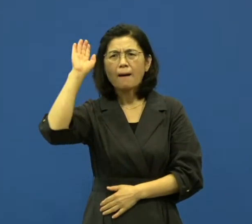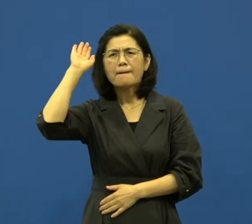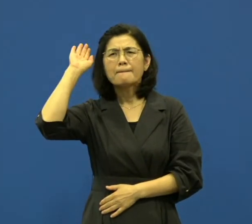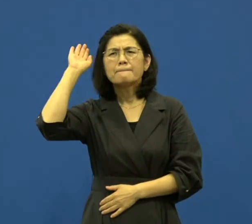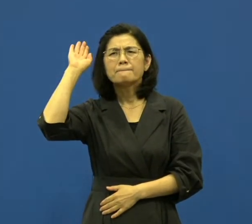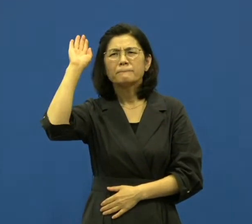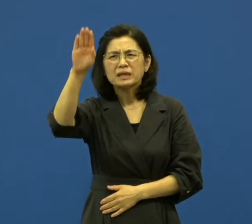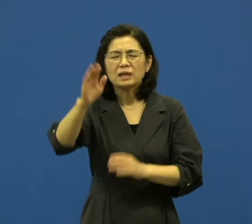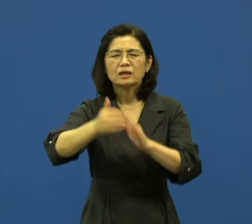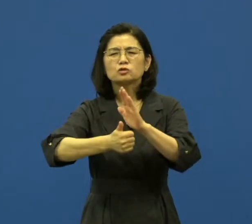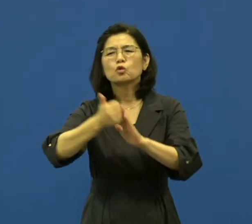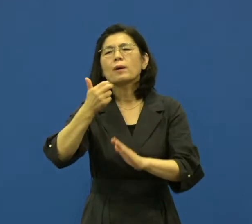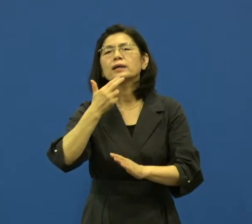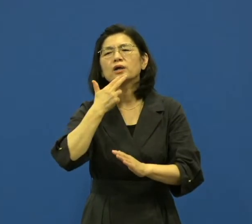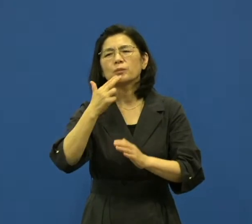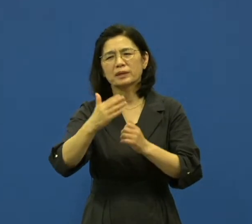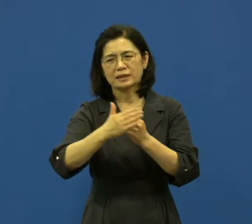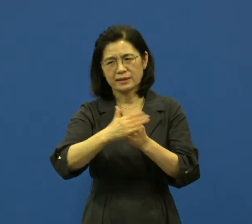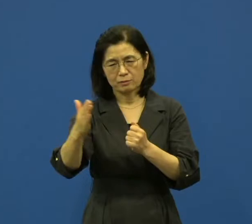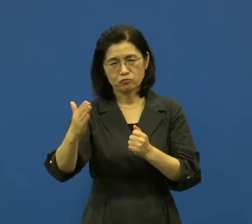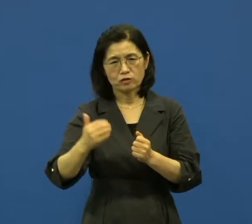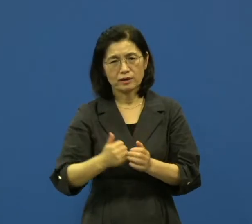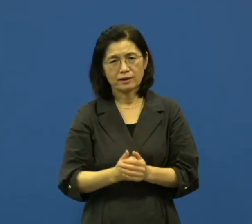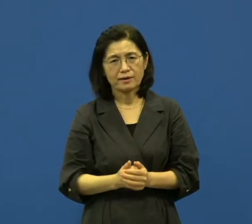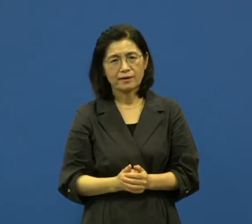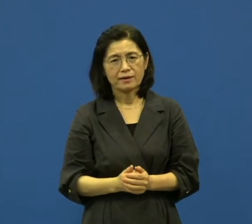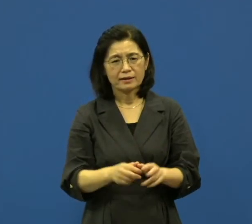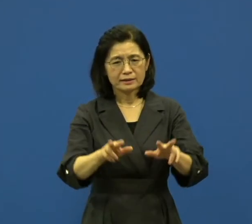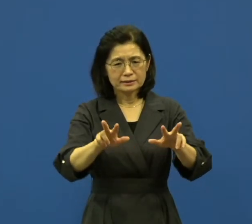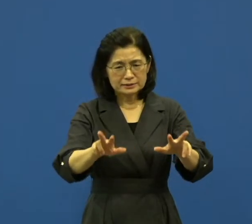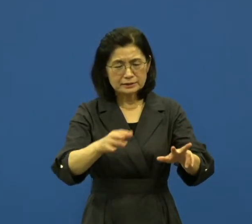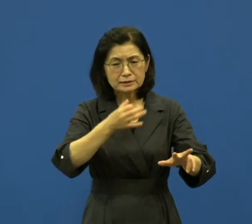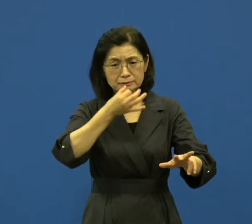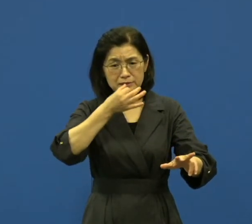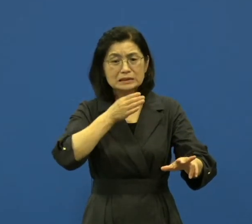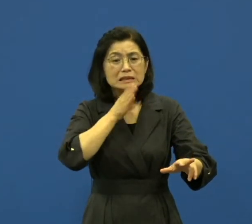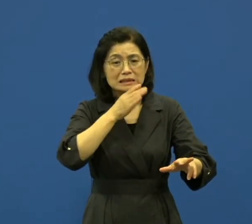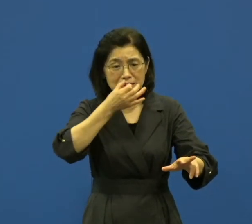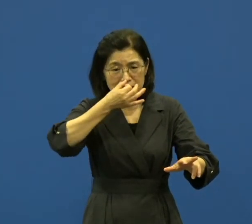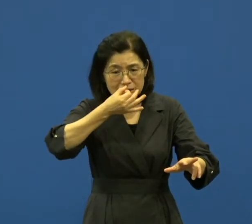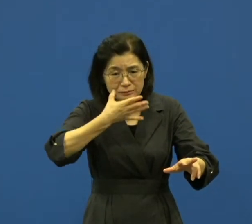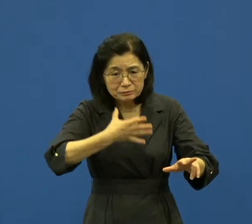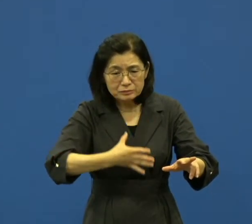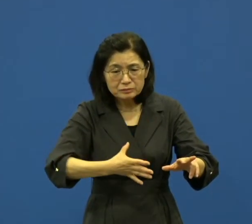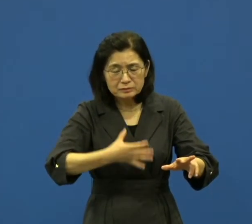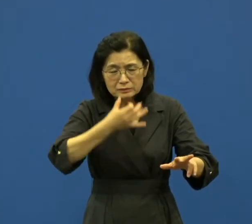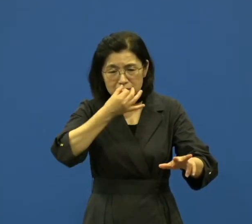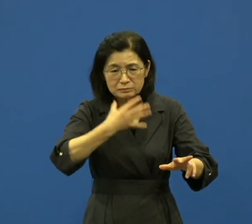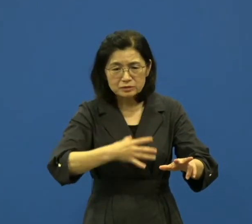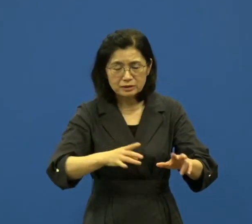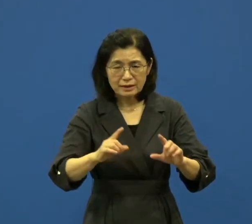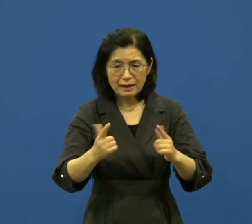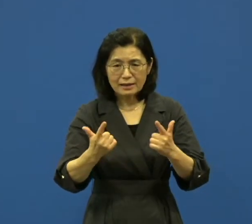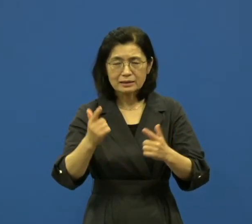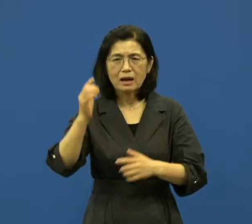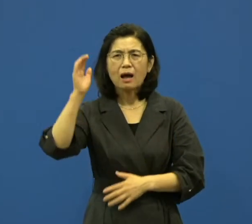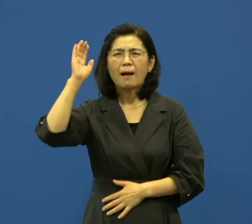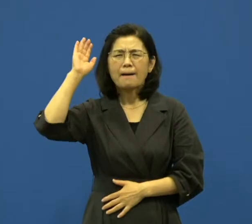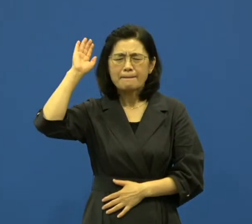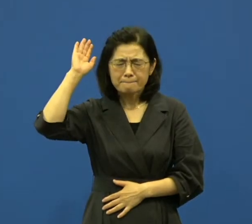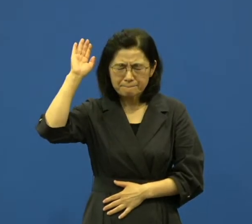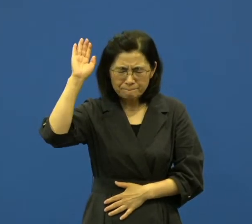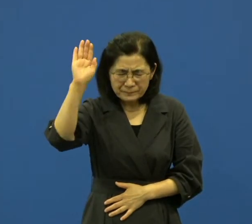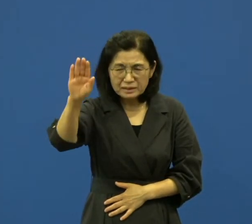전부 다 미래 문제입니다. 현재가 힘든 게 아니에요. 미래가 없이 오늘이